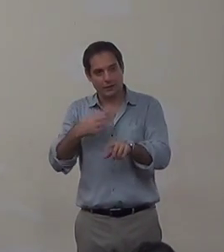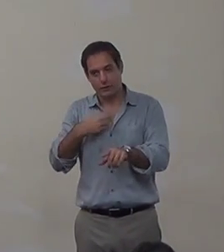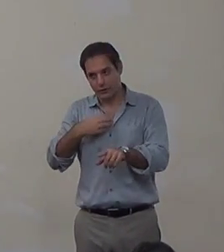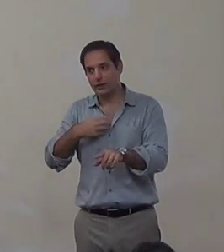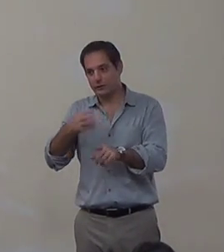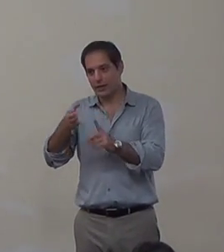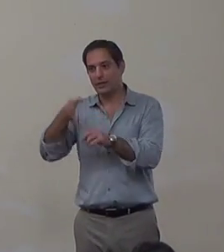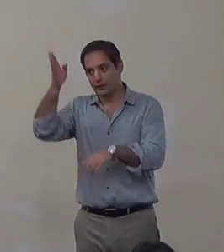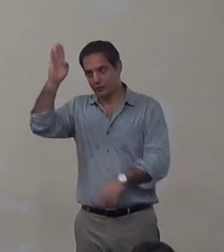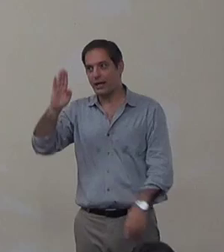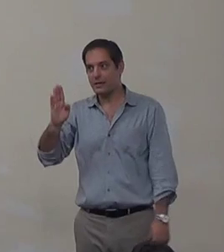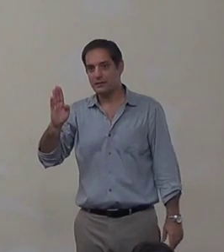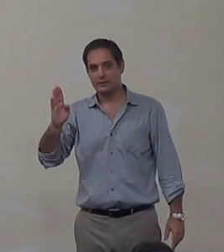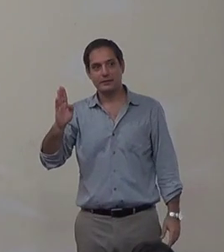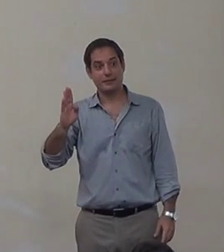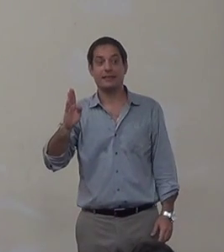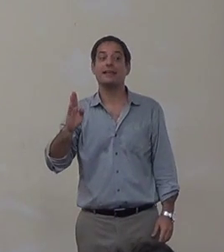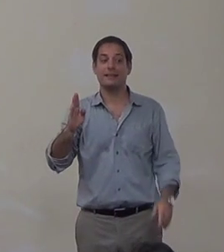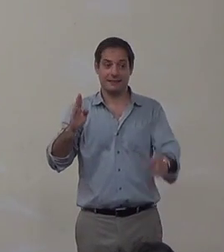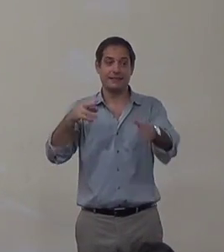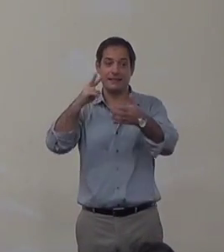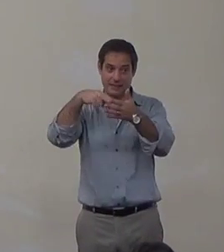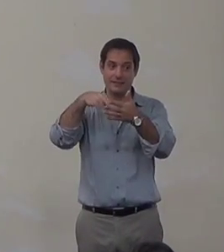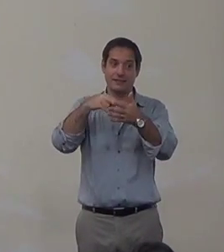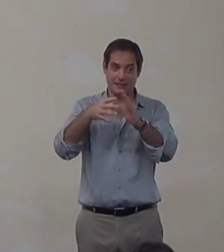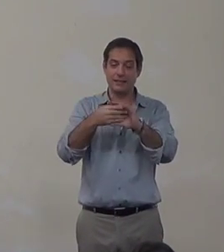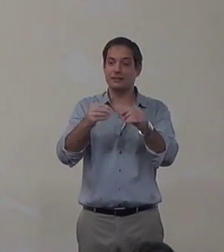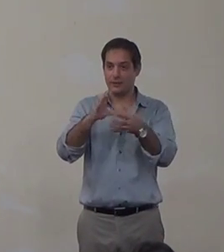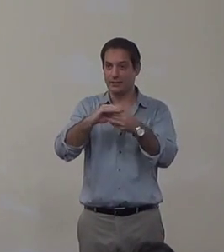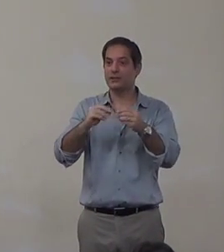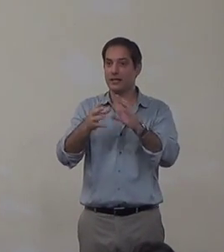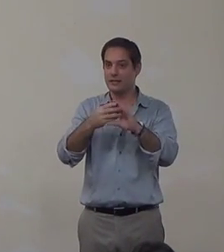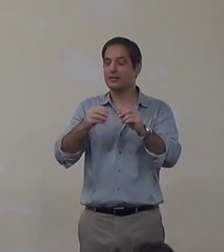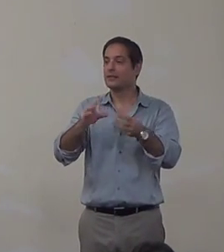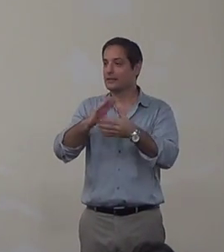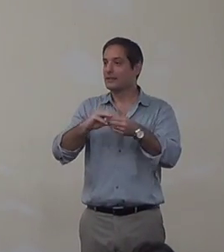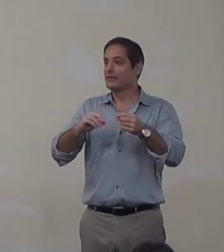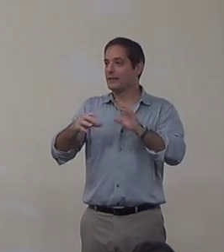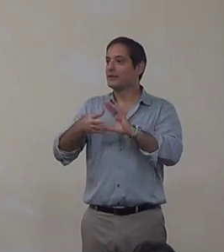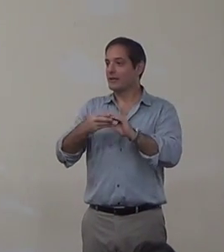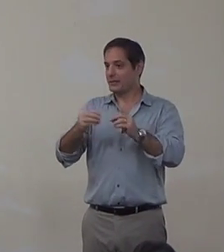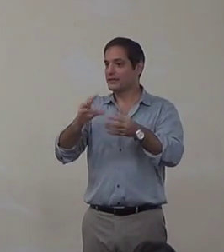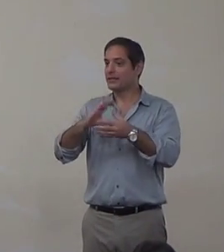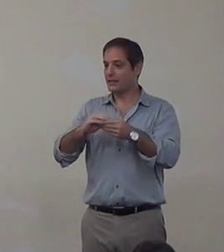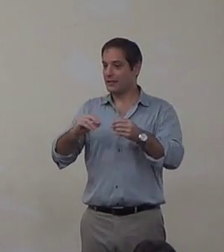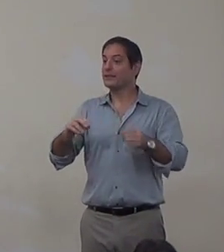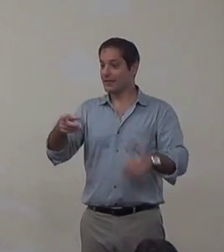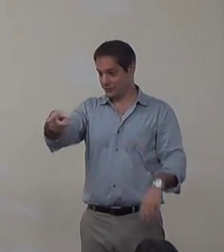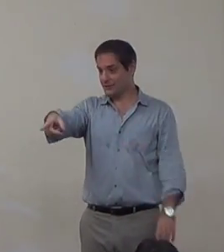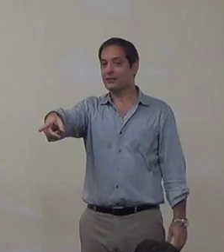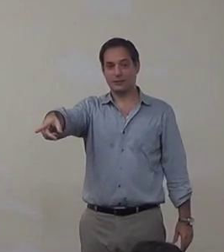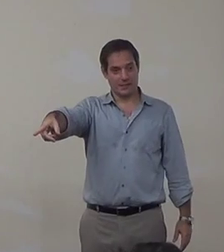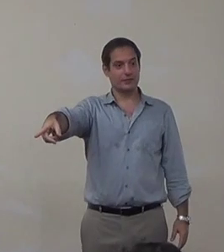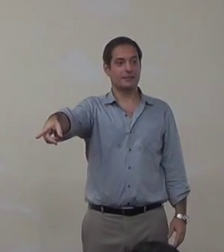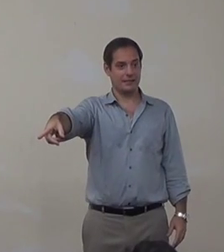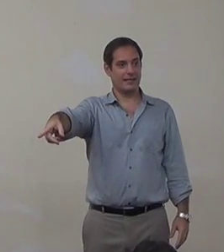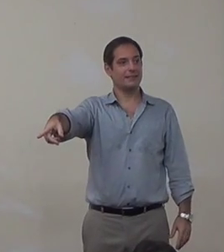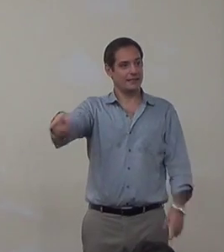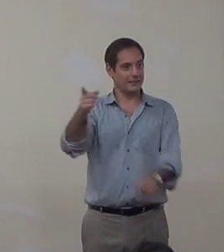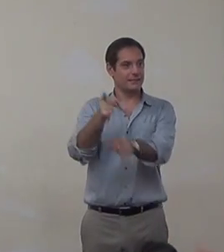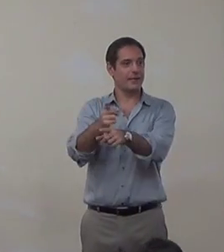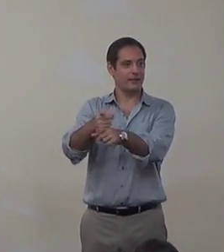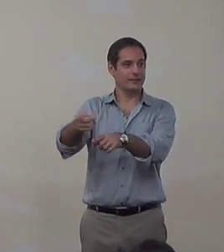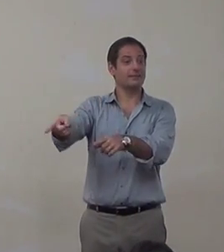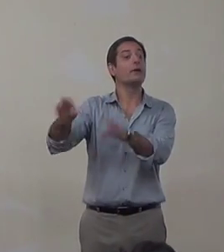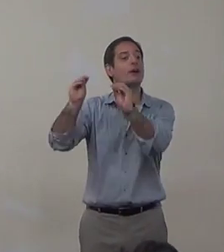Moisés también se quejó en contra de Dios, ¿ok? Sí, tienen que leer la historia, ¿ok? ¿Ok? Tienen que leer, exacto,